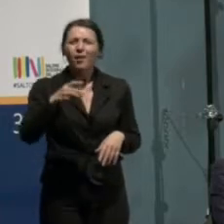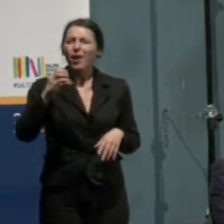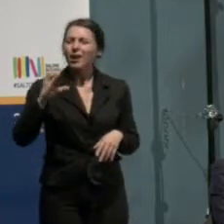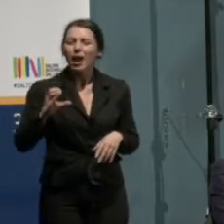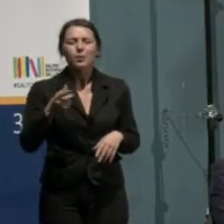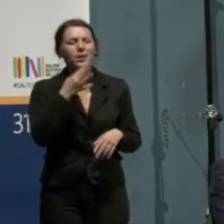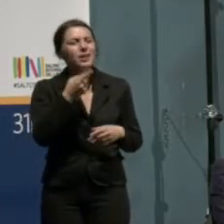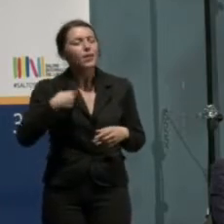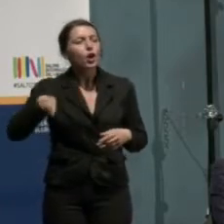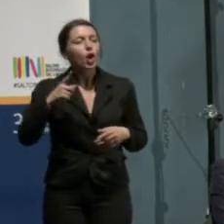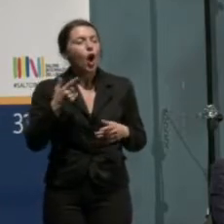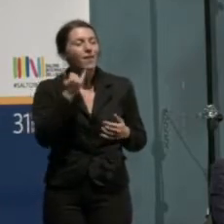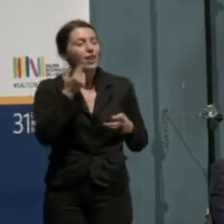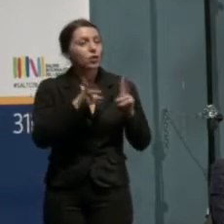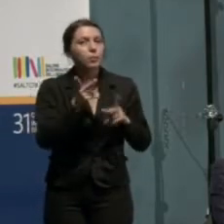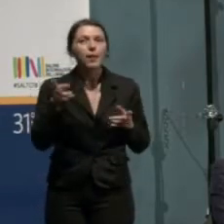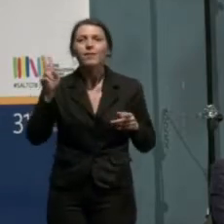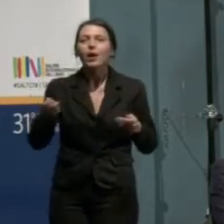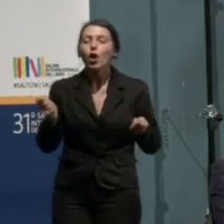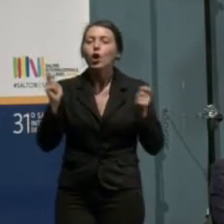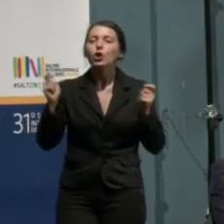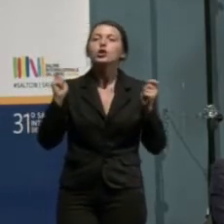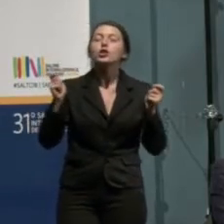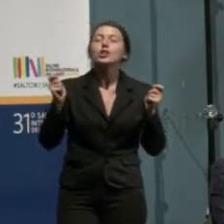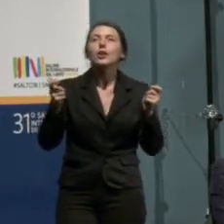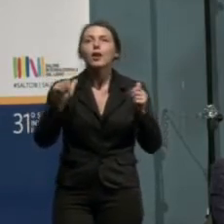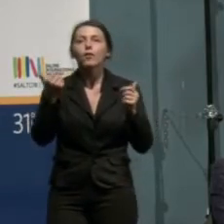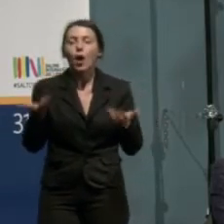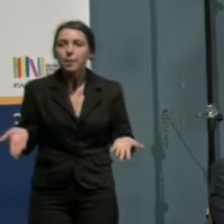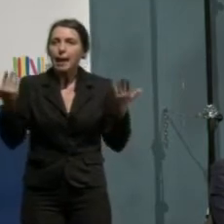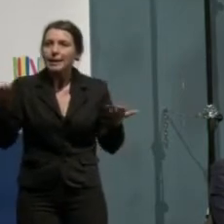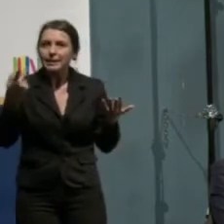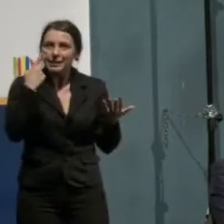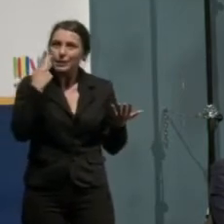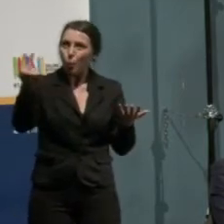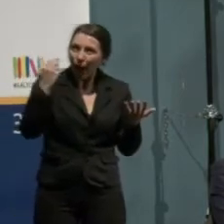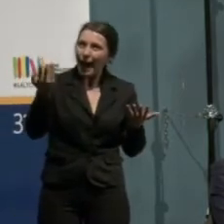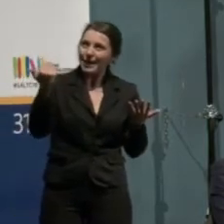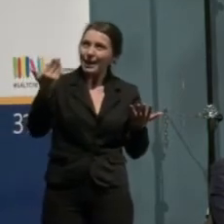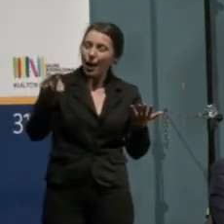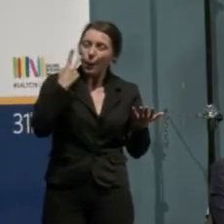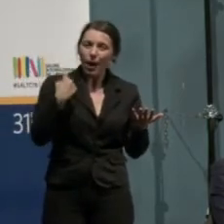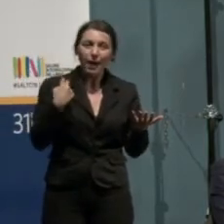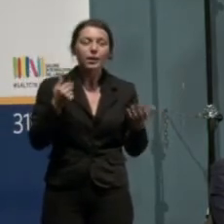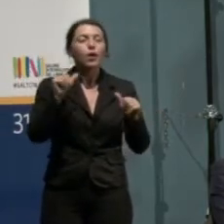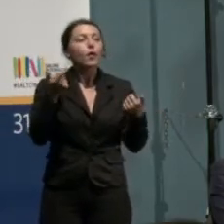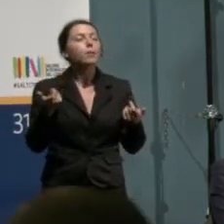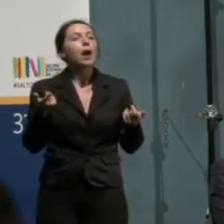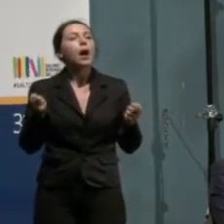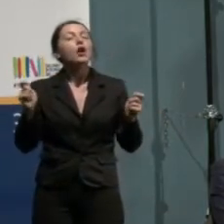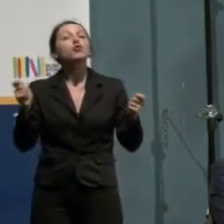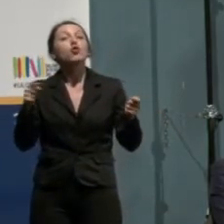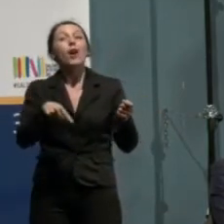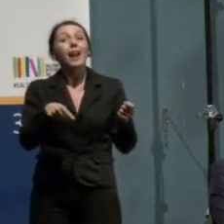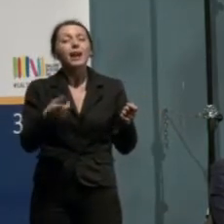per tutti quanti noi stato più facile però il giornalismo ha tenuto la barra dritta e fare in modo che il giornalismo la barra dritta giornalismo